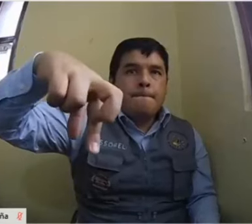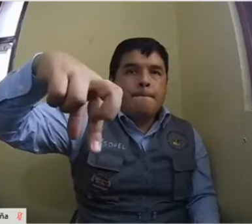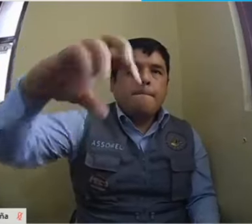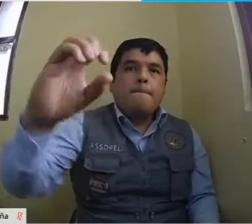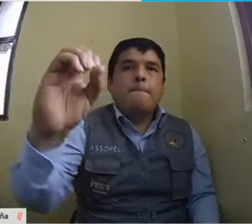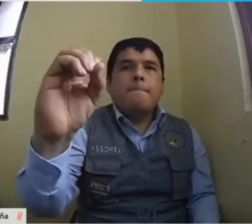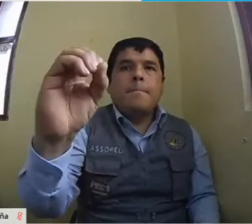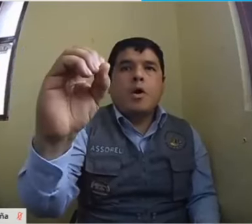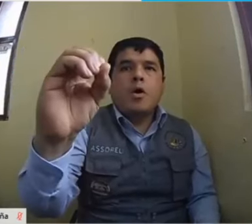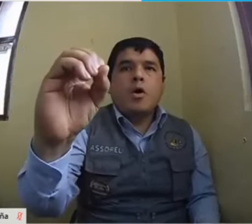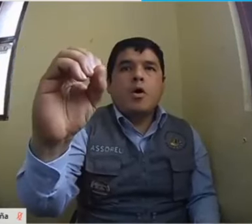La pregunta,